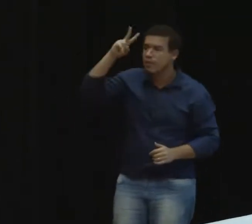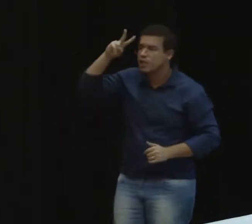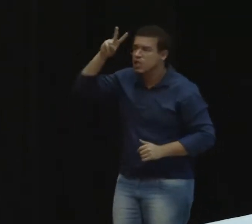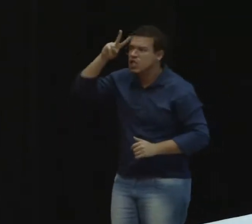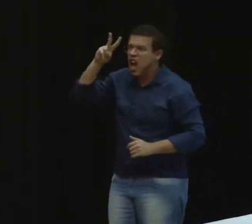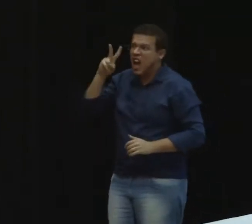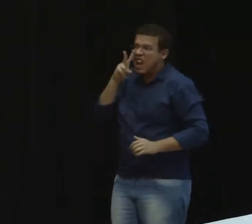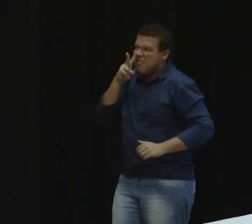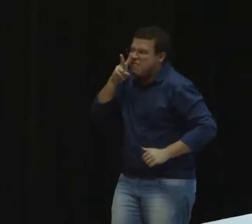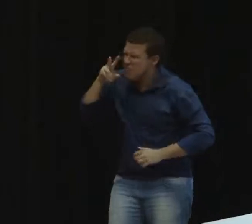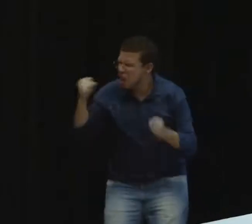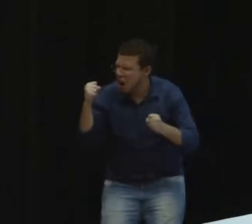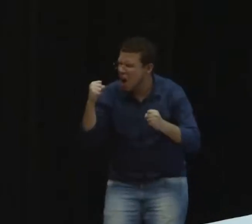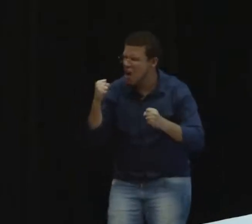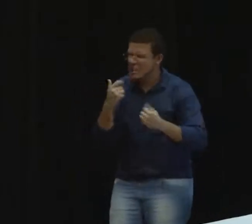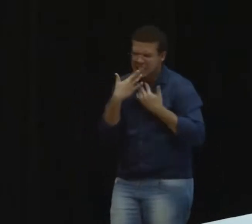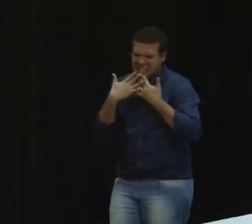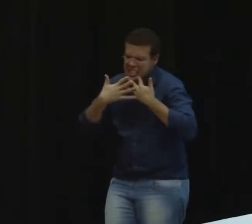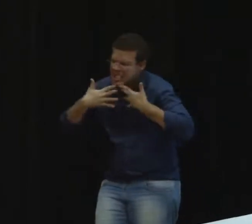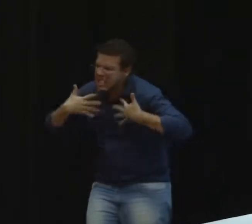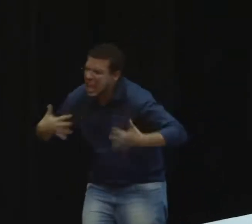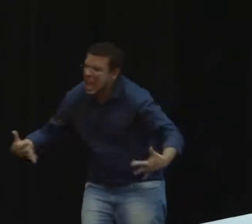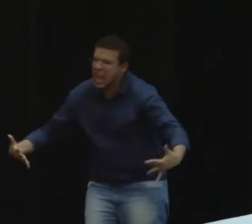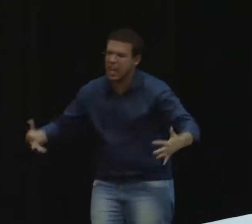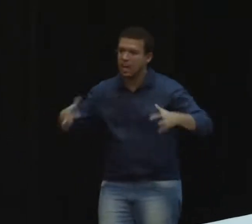se contavam histórias muito fortes,